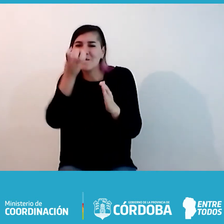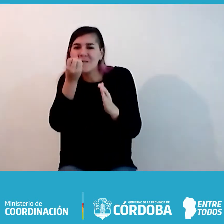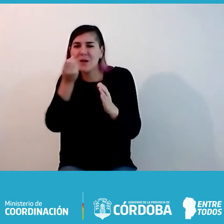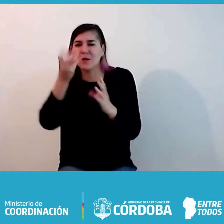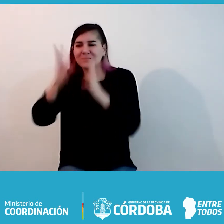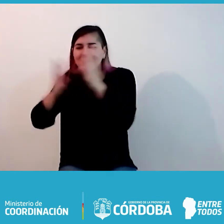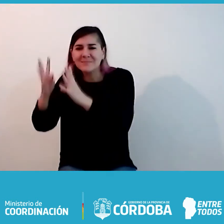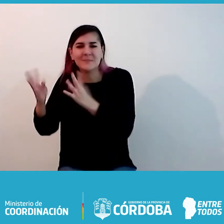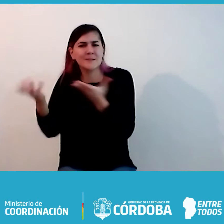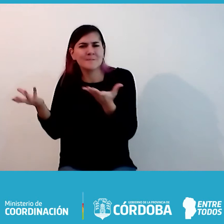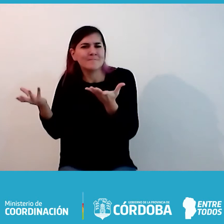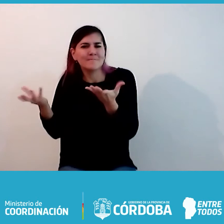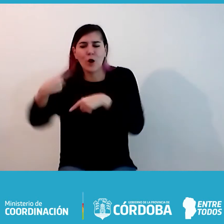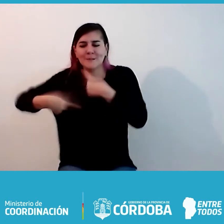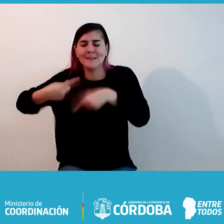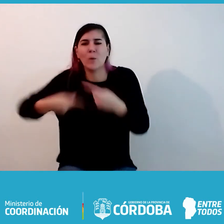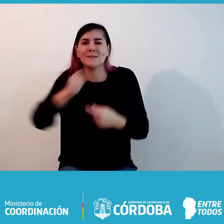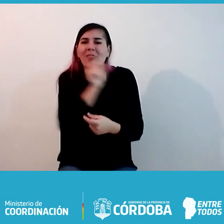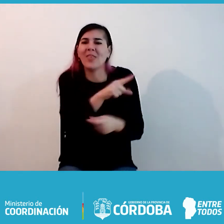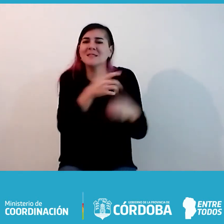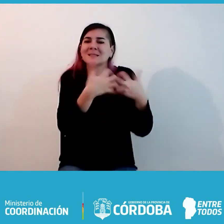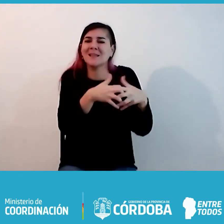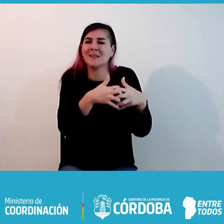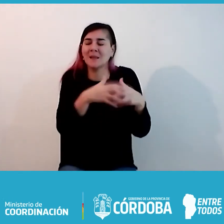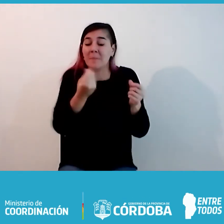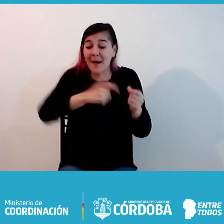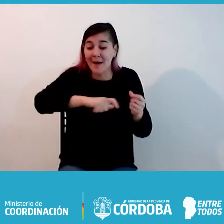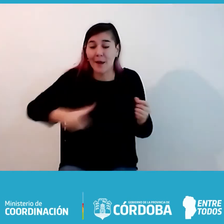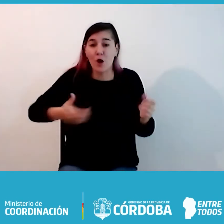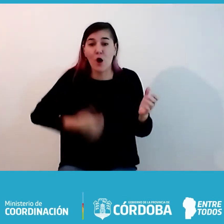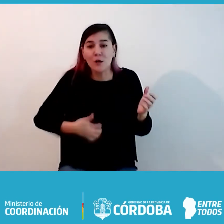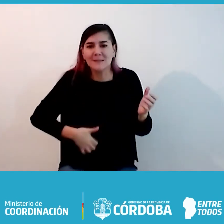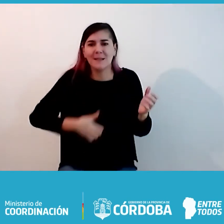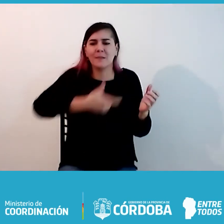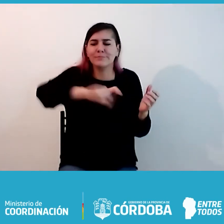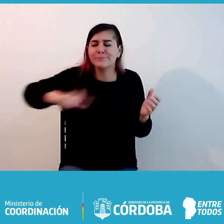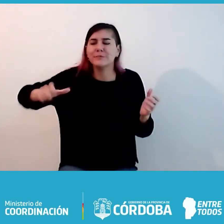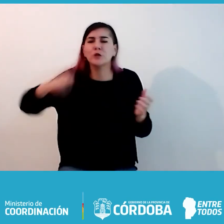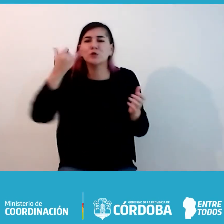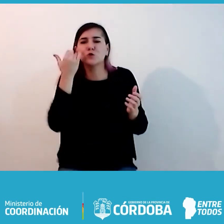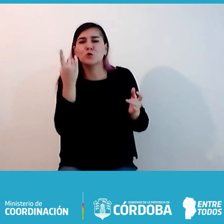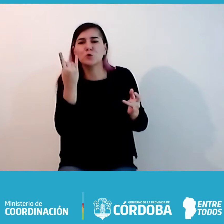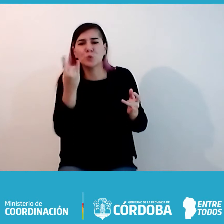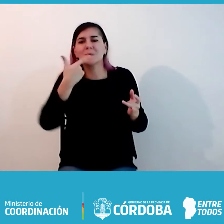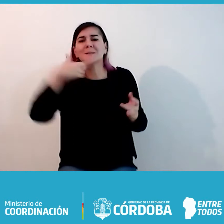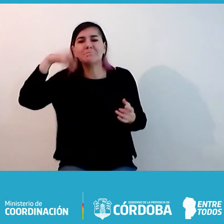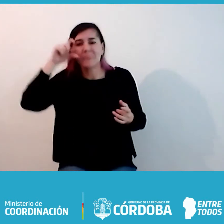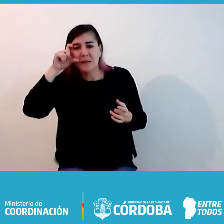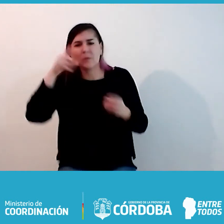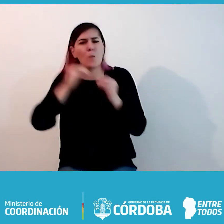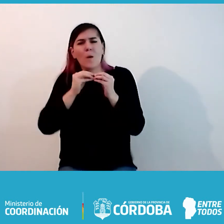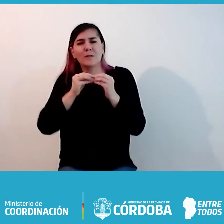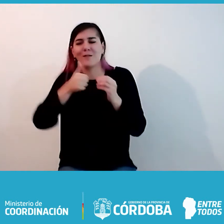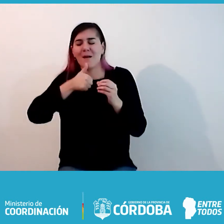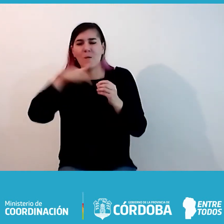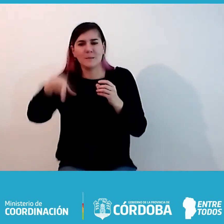de la disminución de ecosistemas. Debido al cruce del río Cosquín, Arroyos y río Yuspe, la cuestión hidrológica resulta